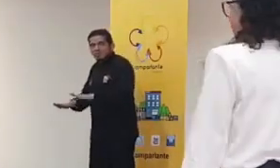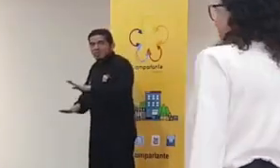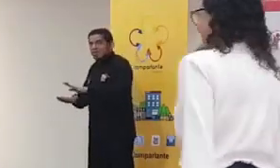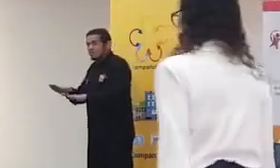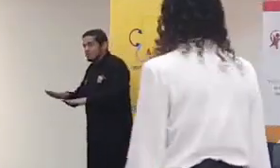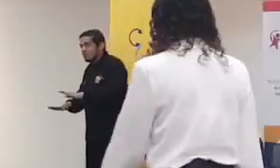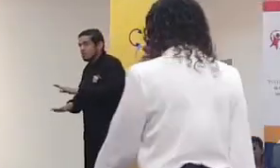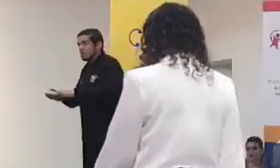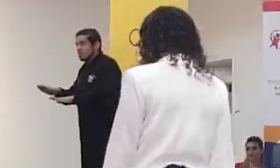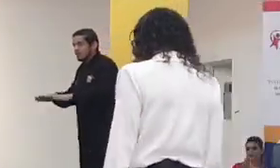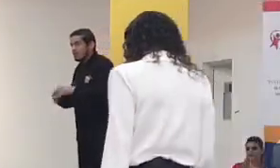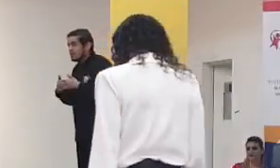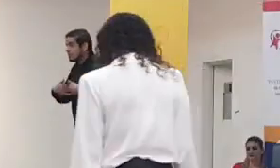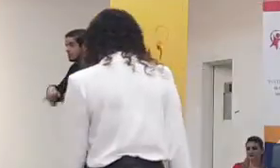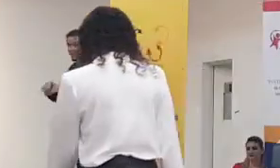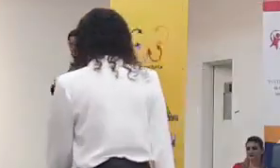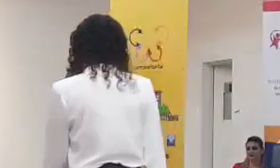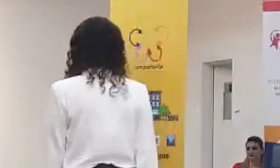igual.